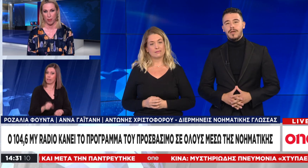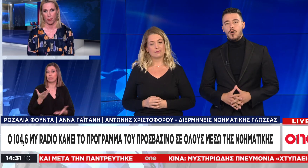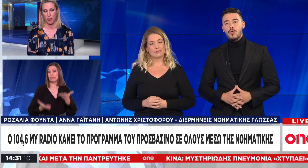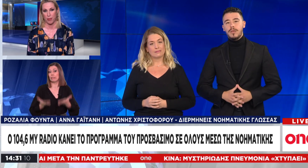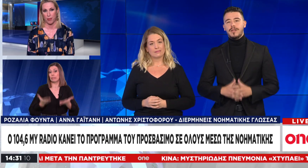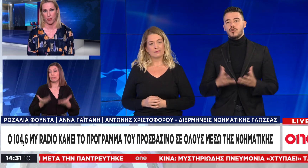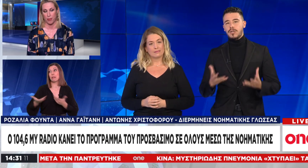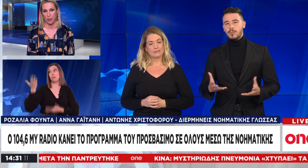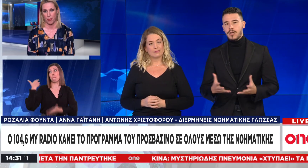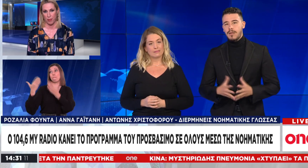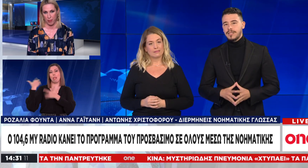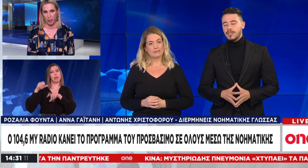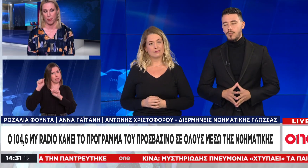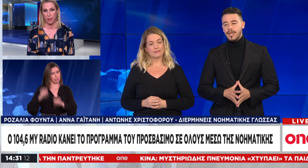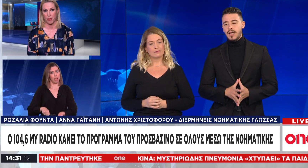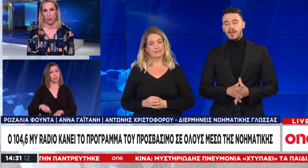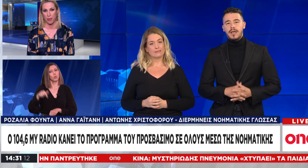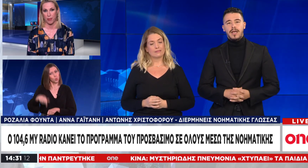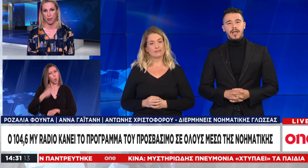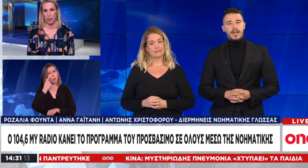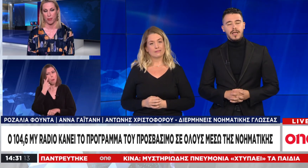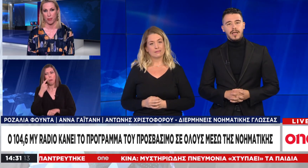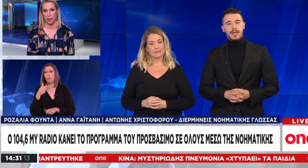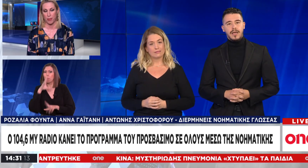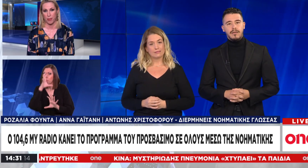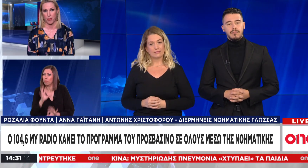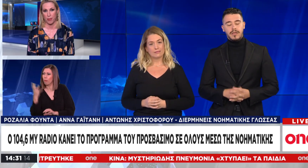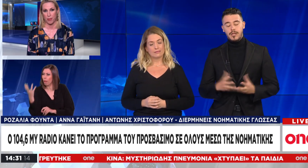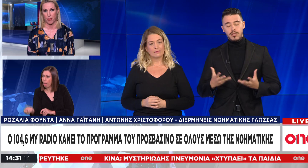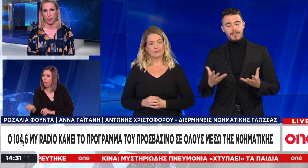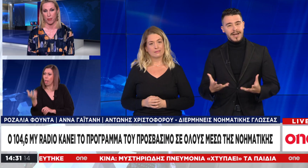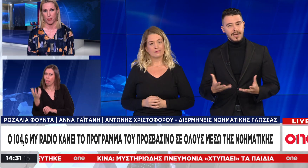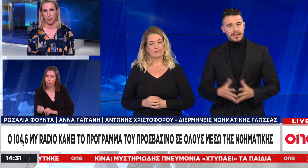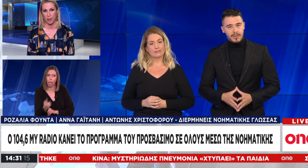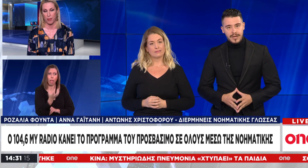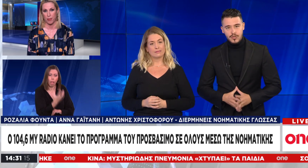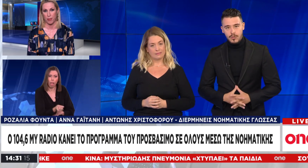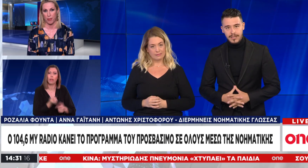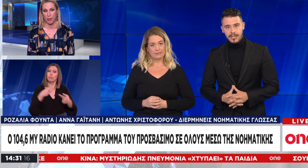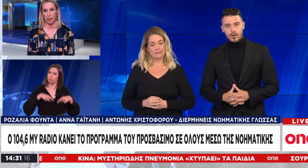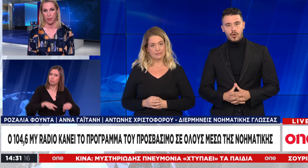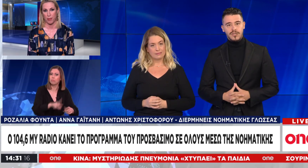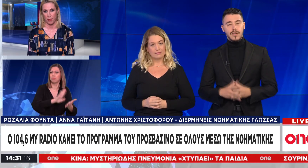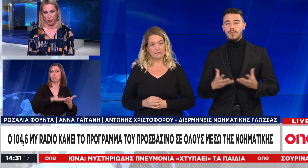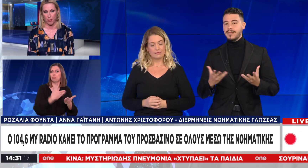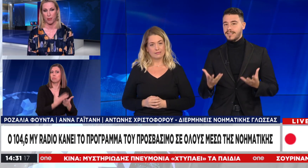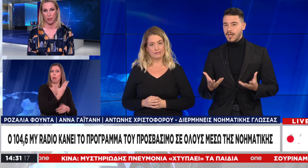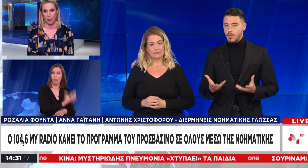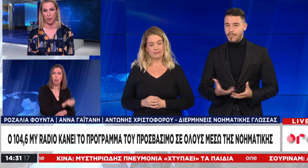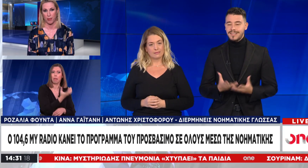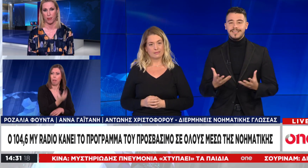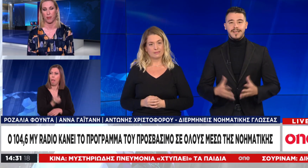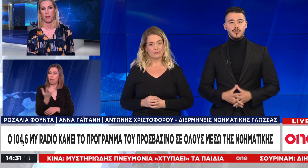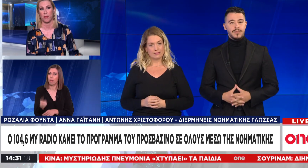βλέπουμε όλο και περισσότερα προγράμματα τα οποία ε γίνονται με παράλληλη διερμηνεία στη νοηματική γλώσσα βλέπουμε επίσης